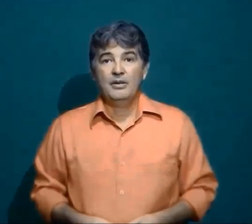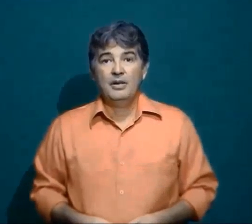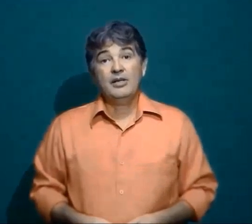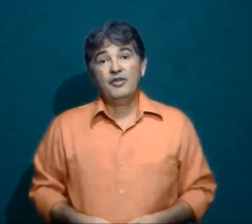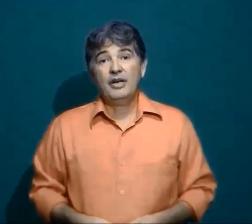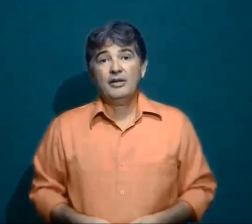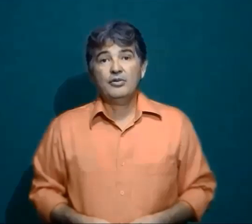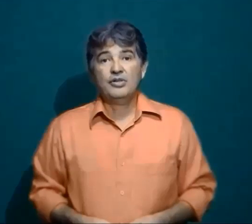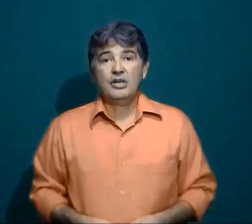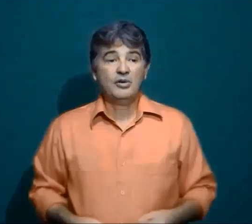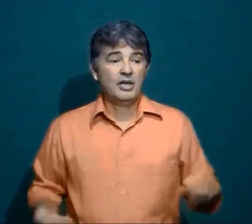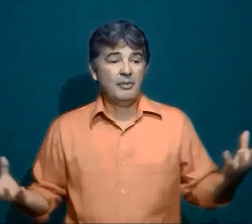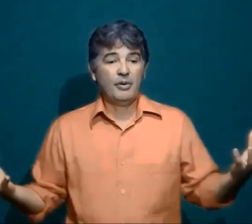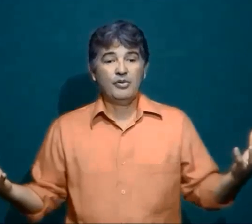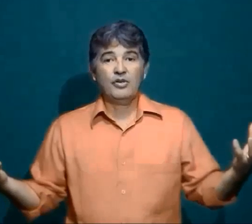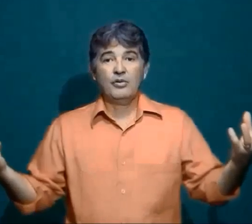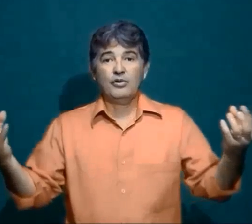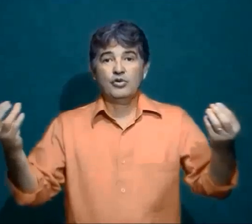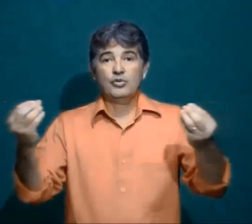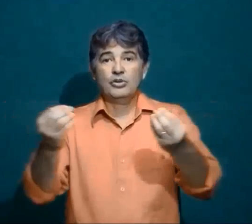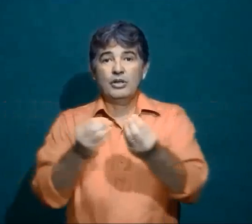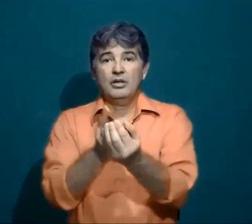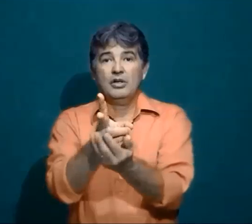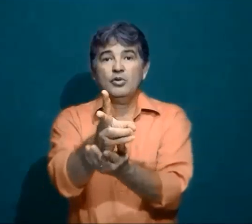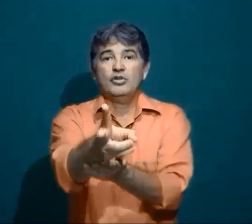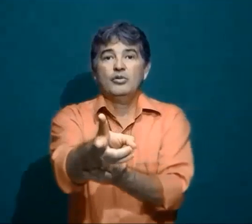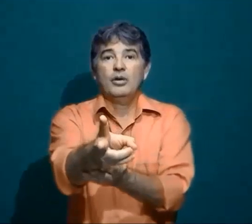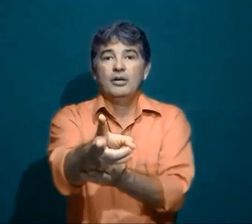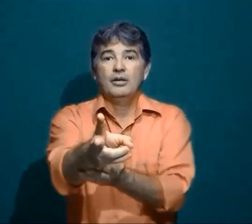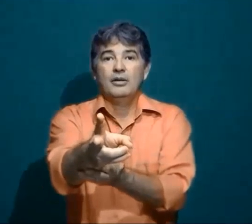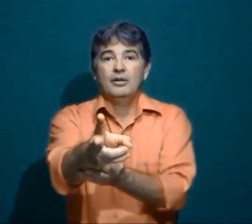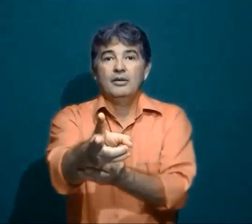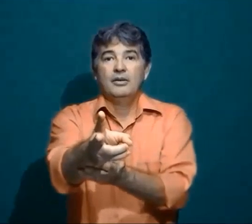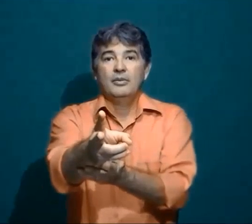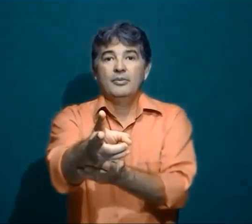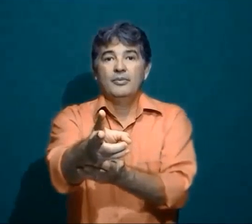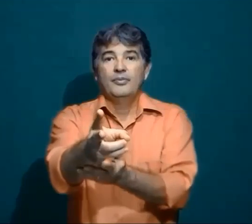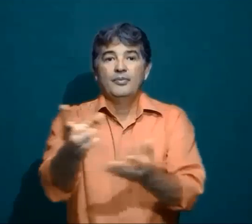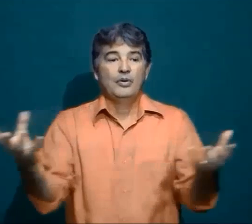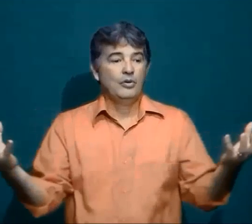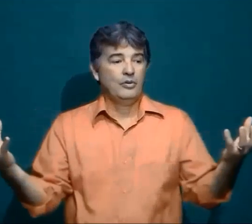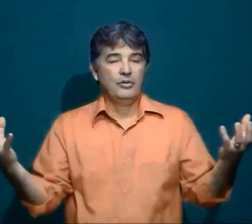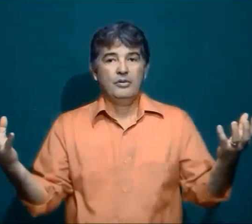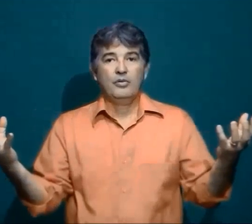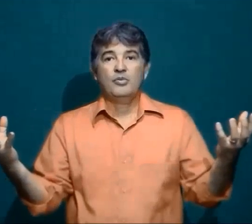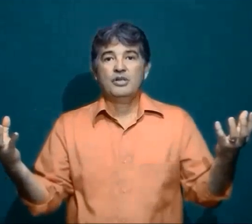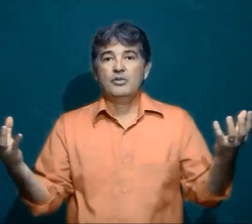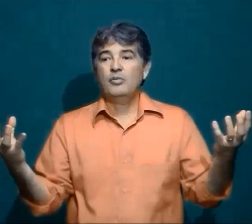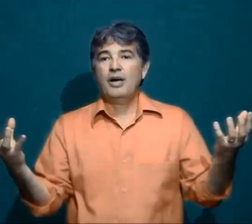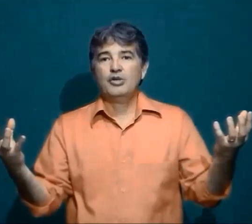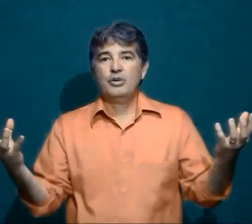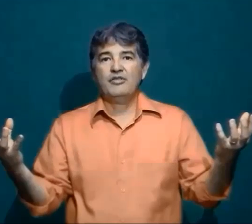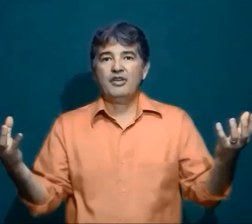É diferente do sinal de reprodução, junta e continua. Ó, como sendo o macho e a